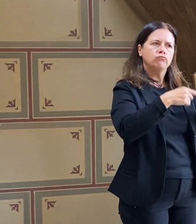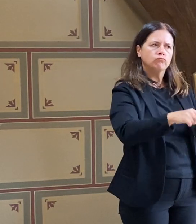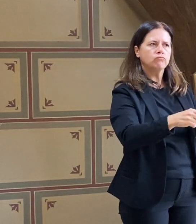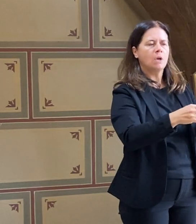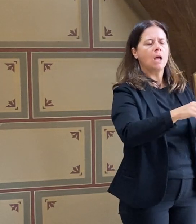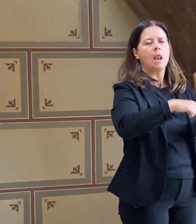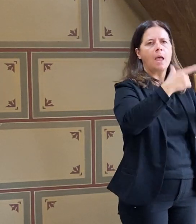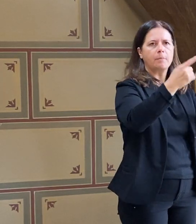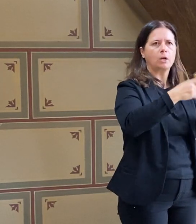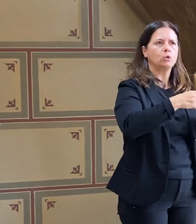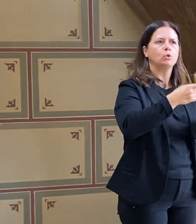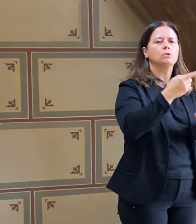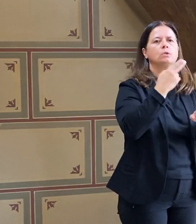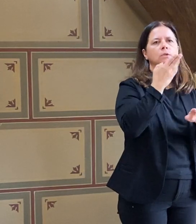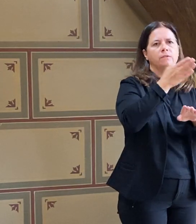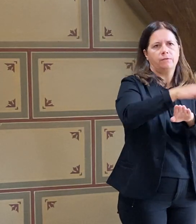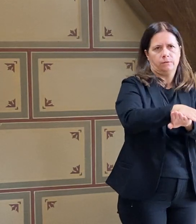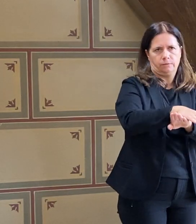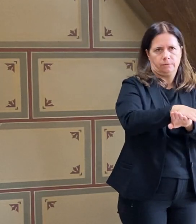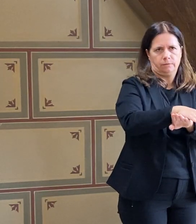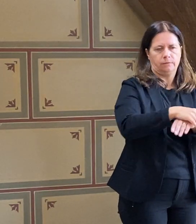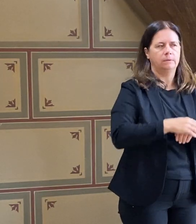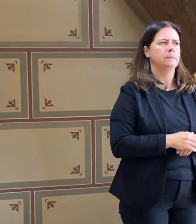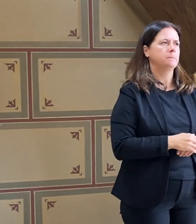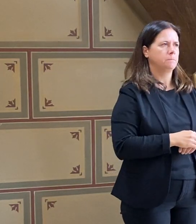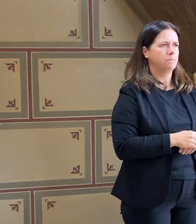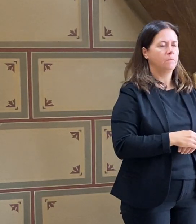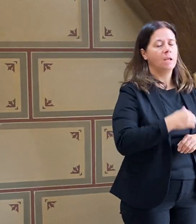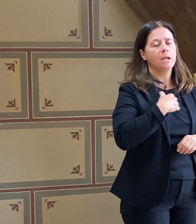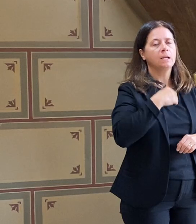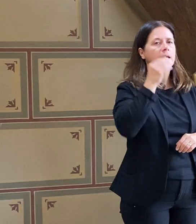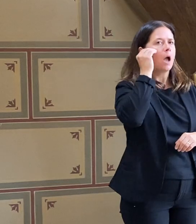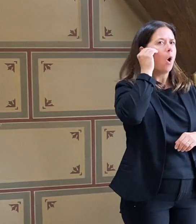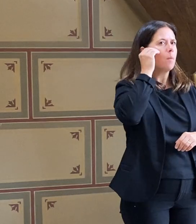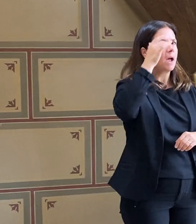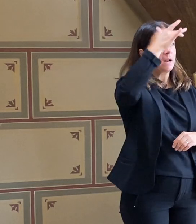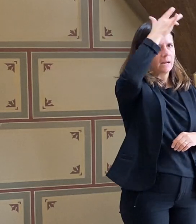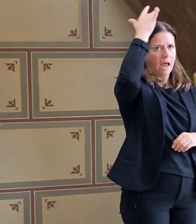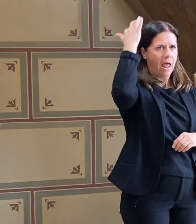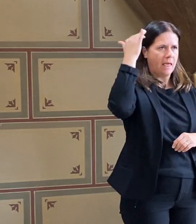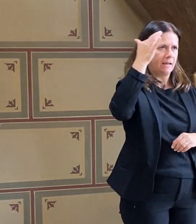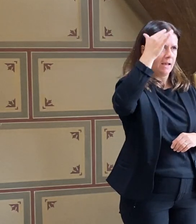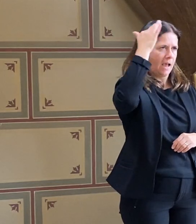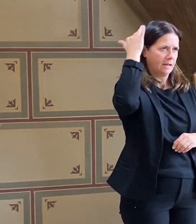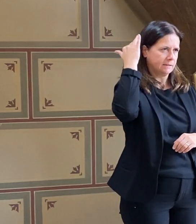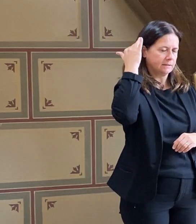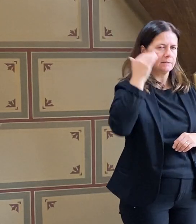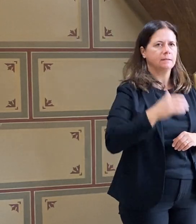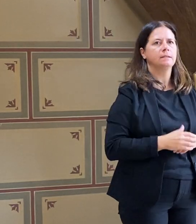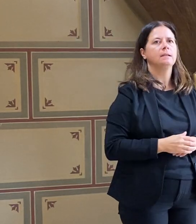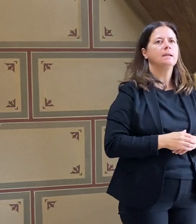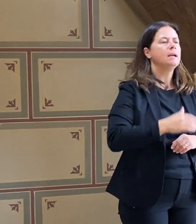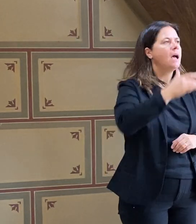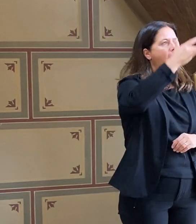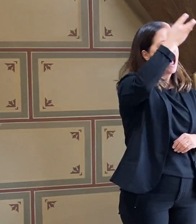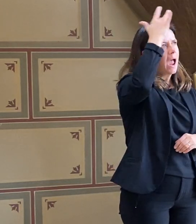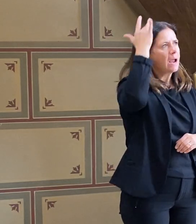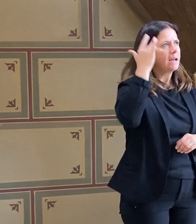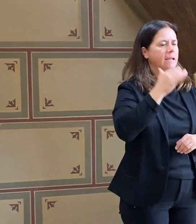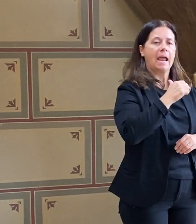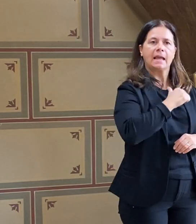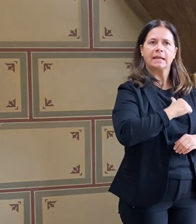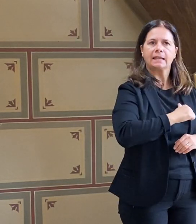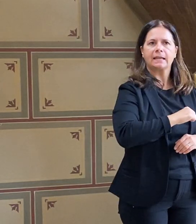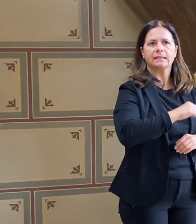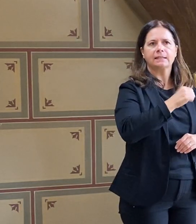richten die Lebenden und die Toten. Ich glaube an den Heiligen Geist, die heilige